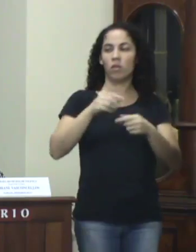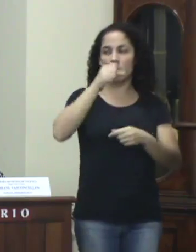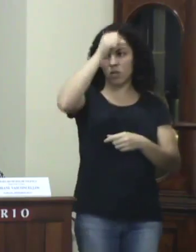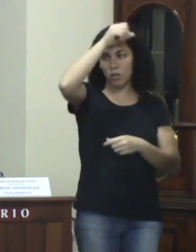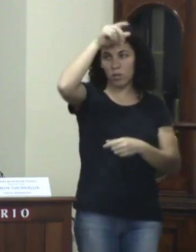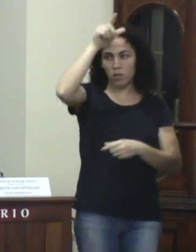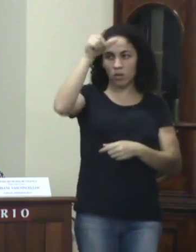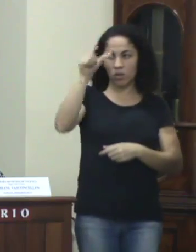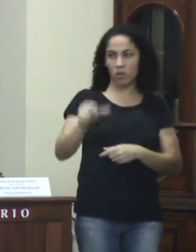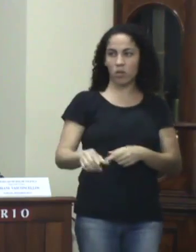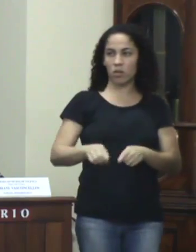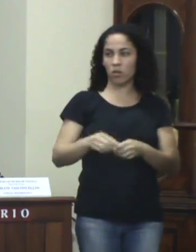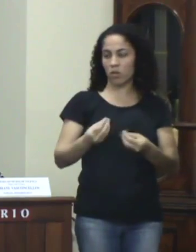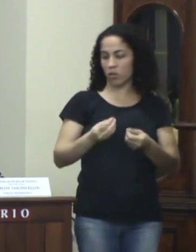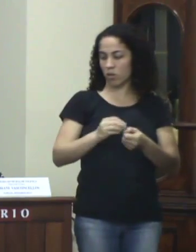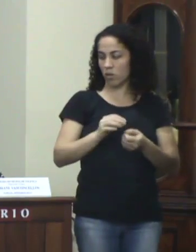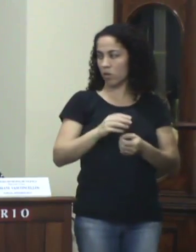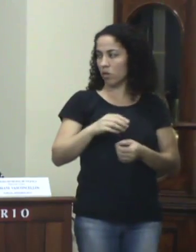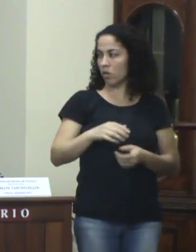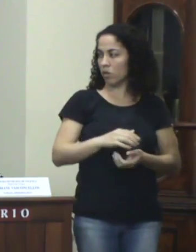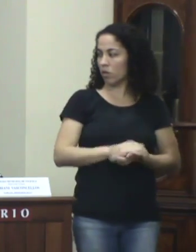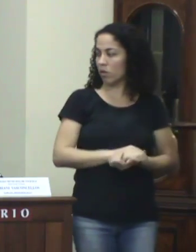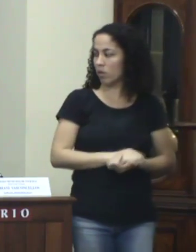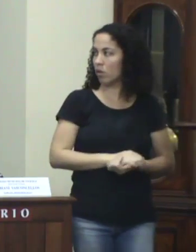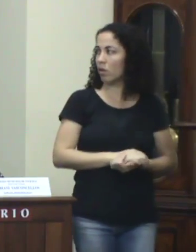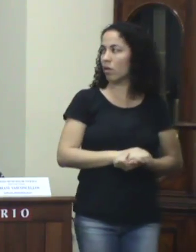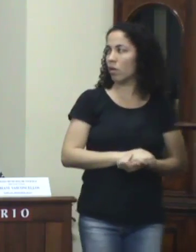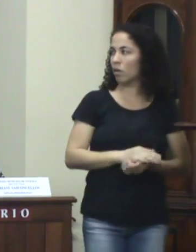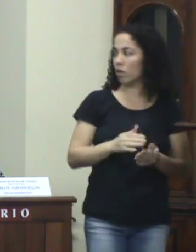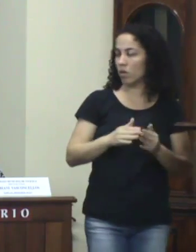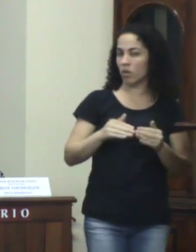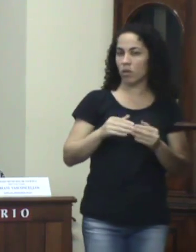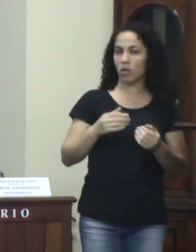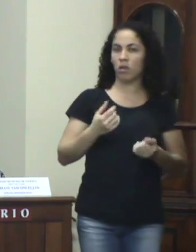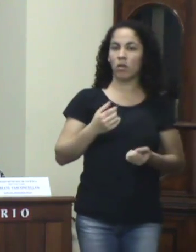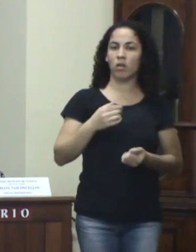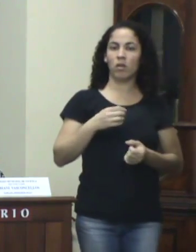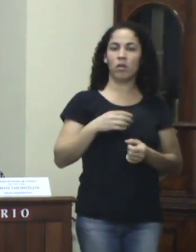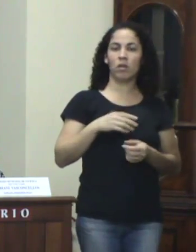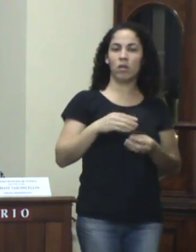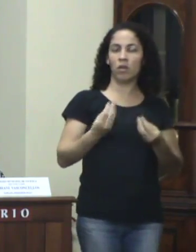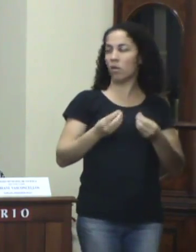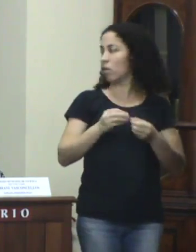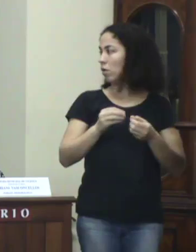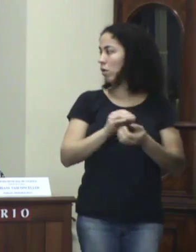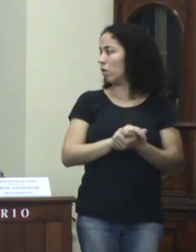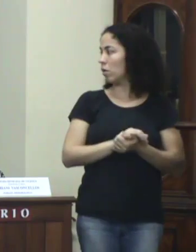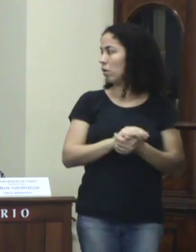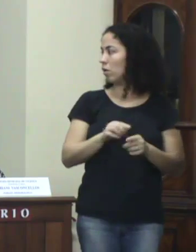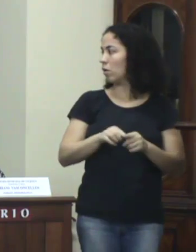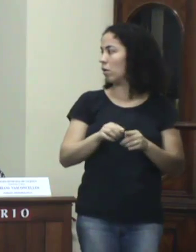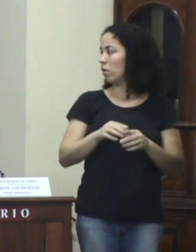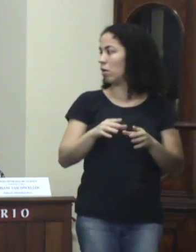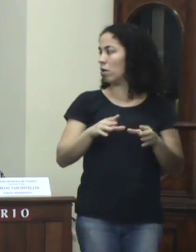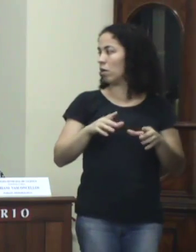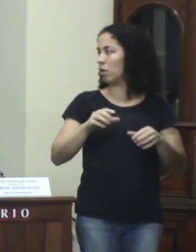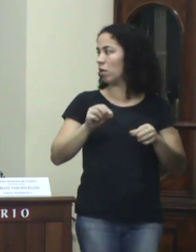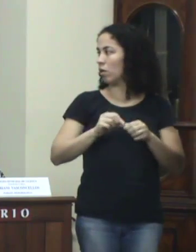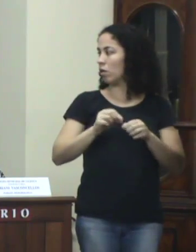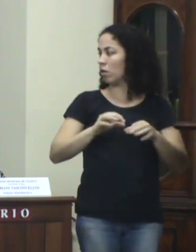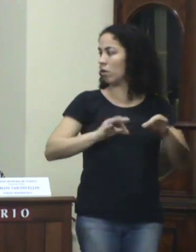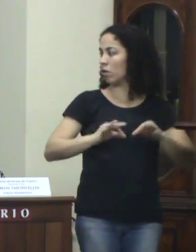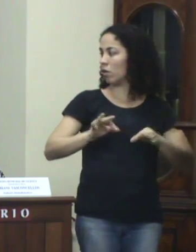da Graça, de vice-prefeito municipal de Valença, indicando que o Poder Executivo viabilize através do